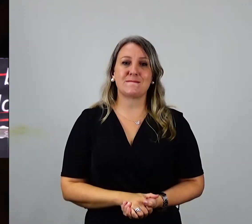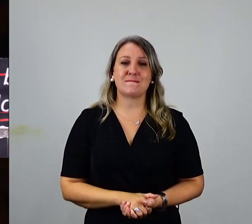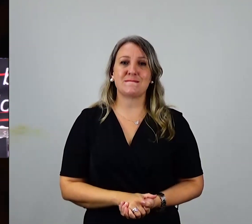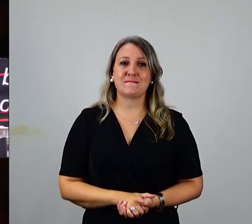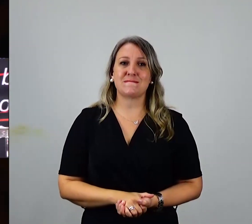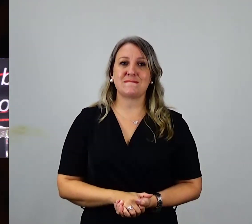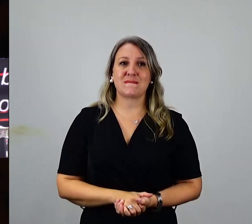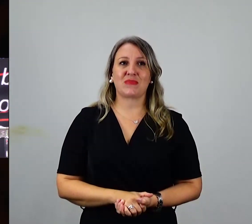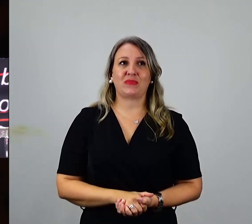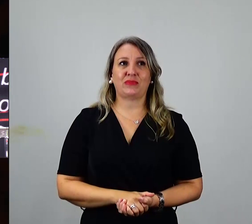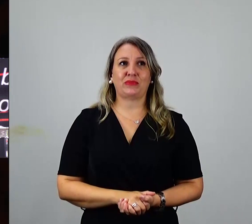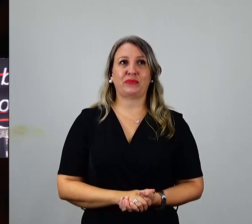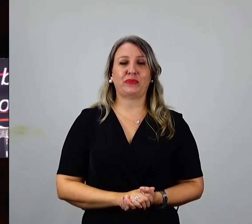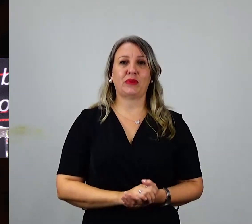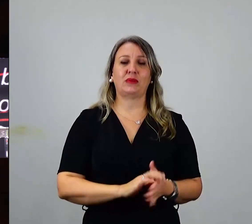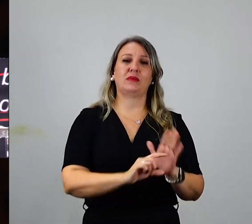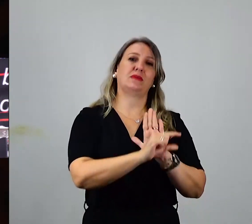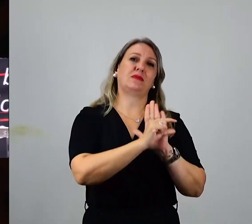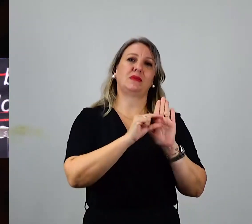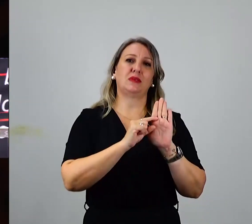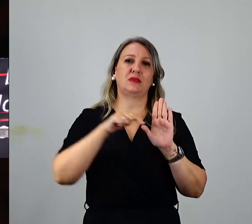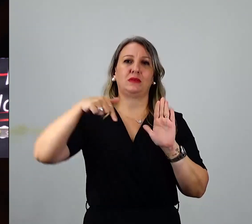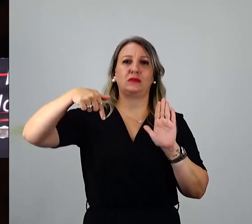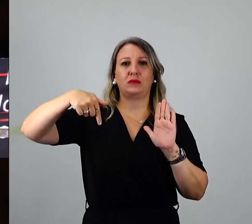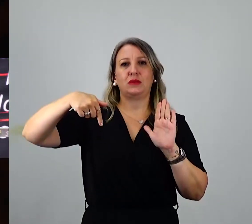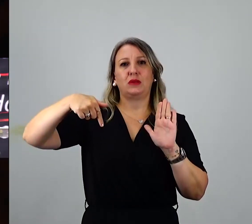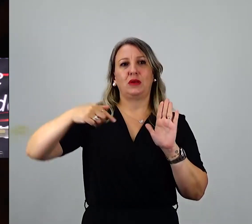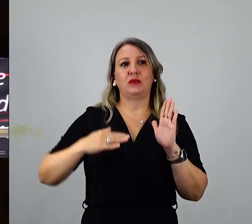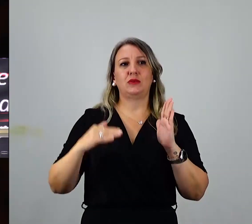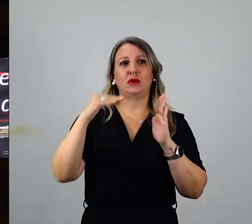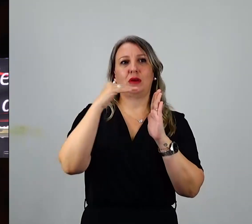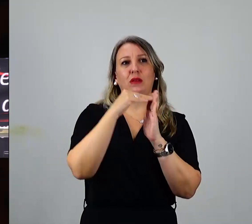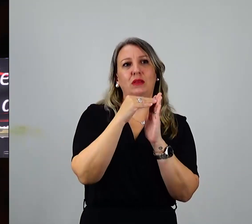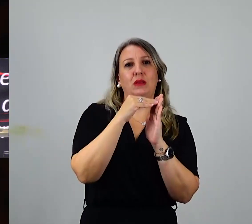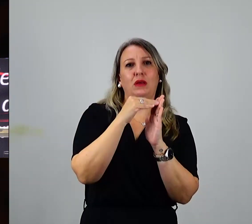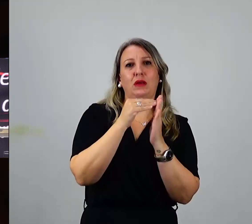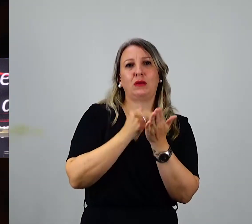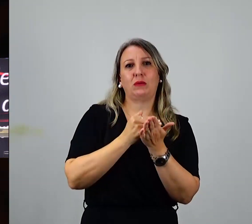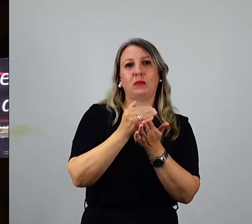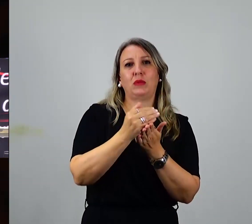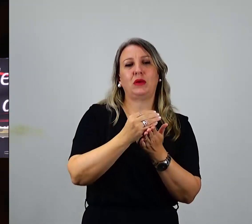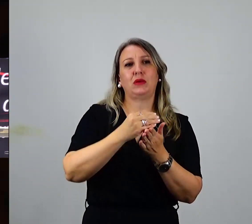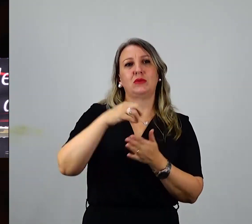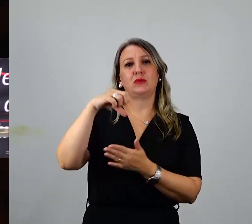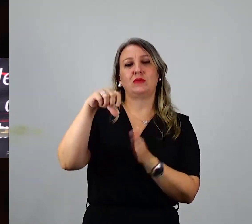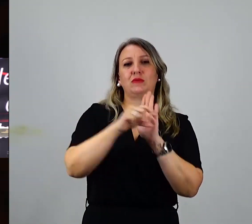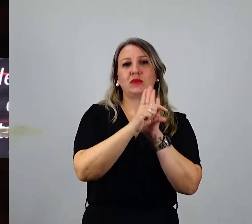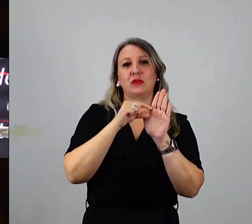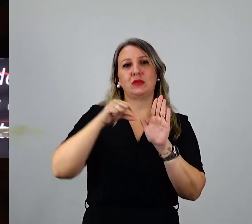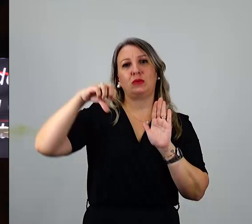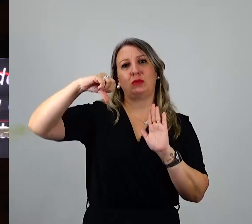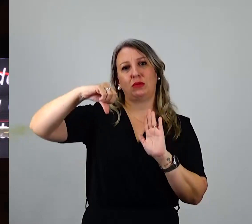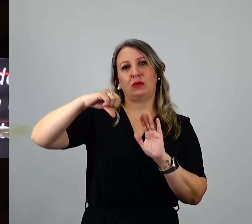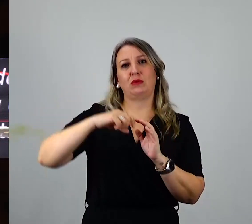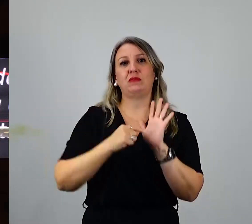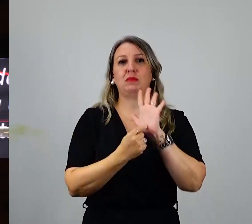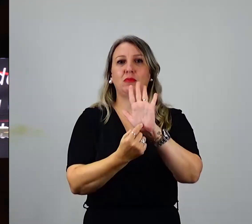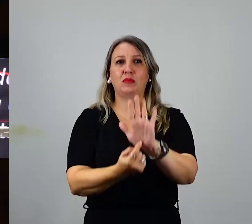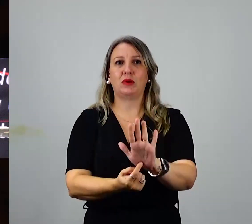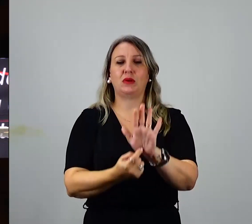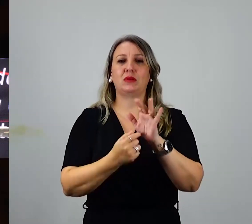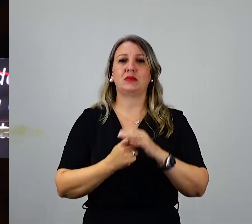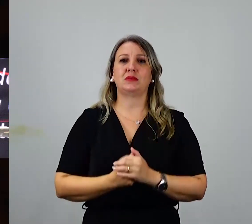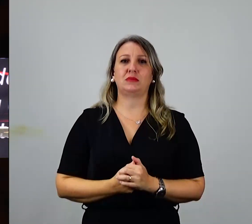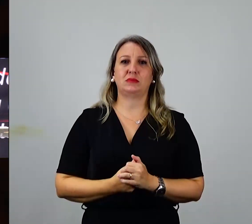Vocês também, versículo 7 até o começo do 9 fala, vocês também andaram nessas mesmas coisas